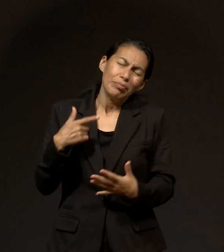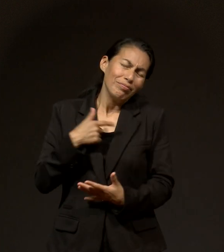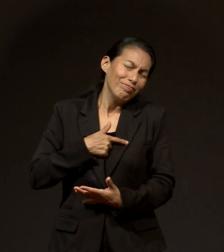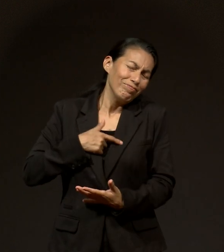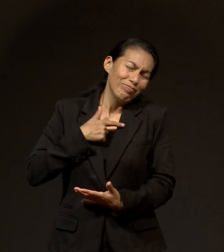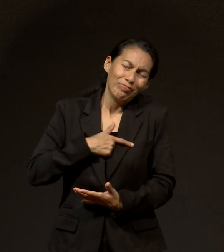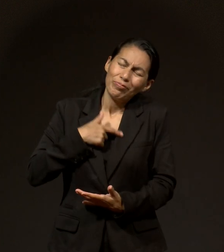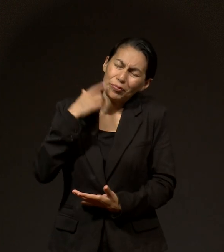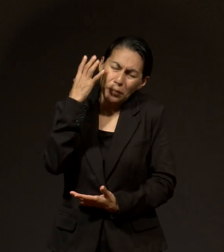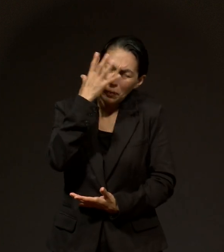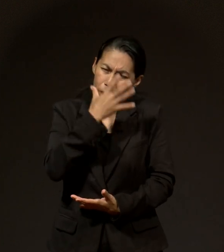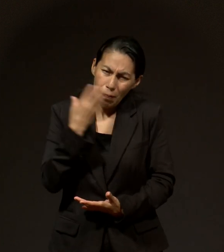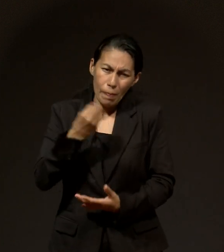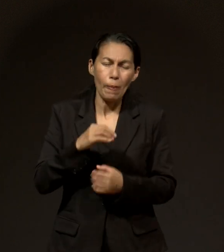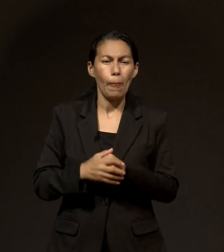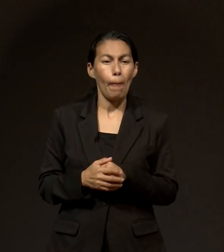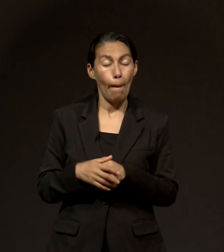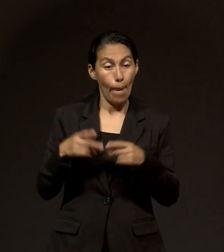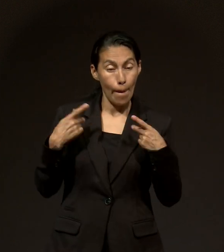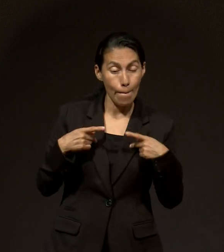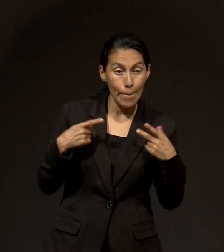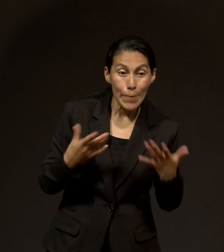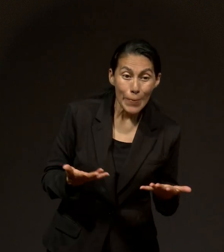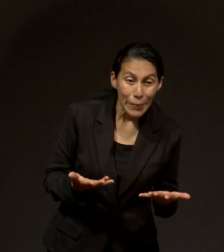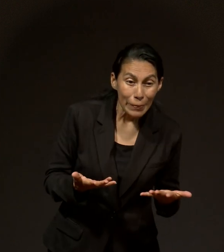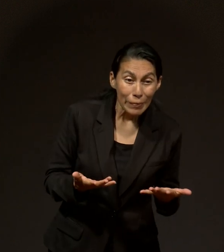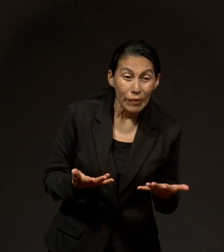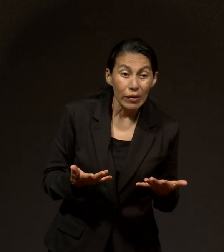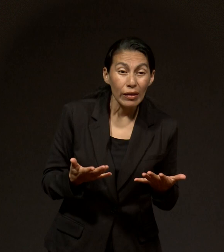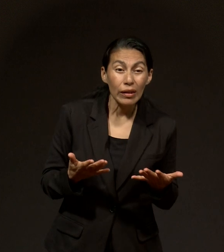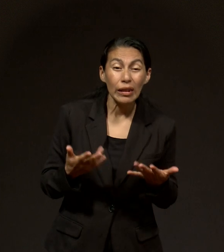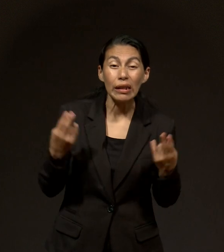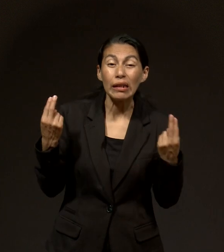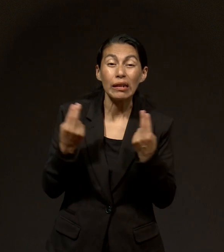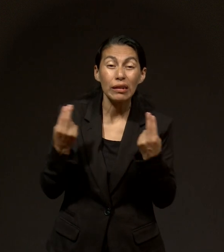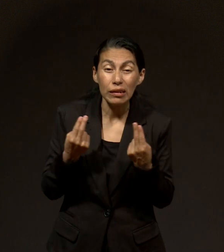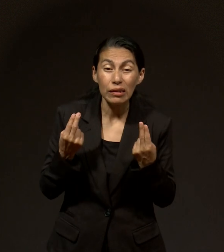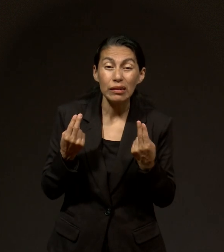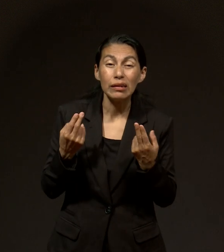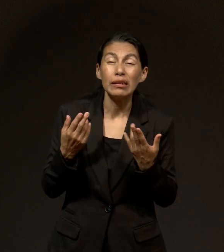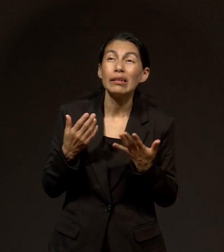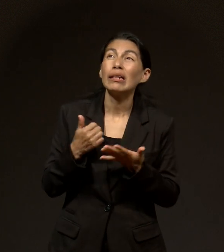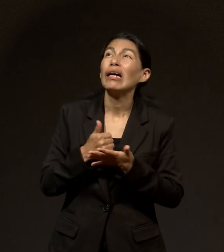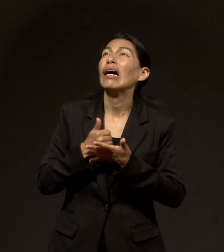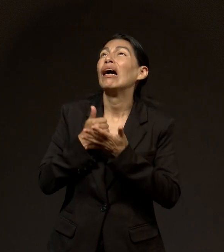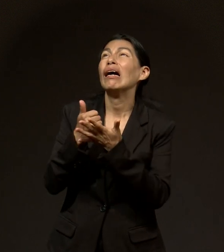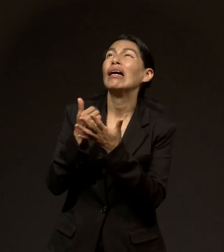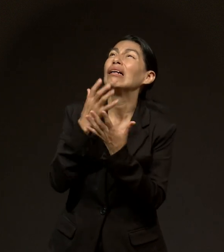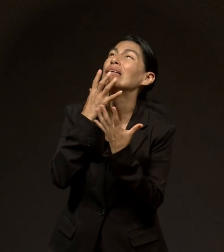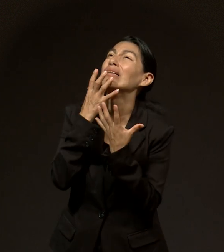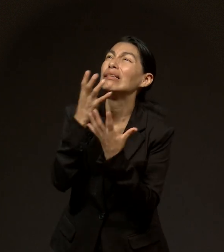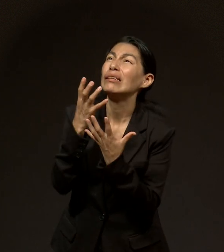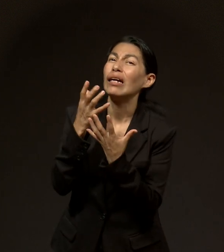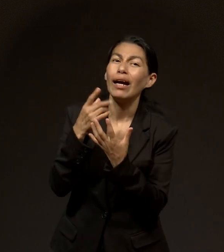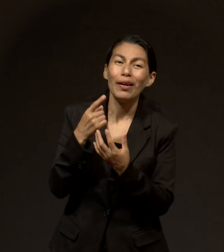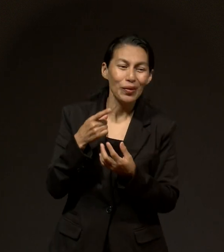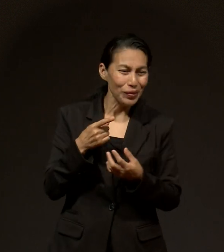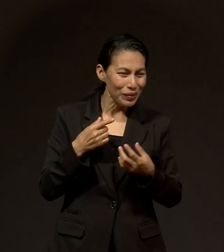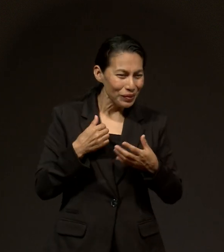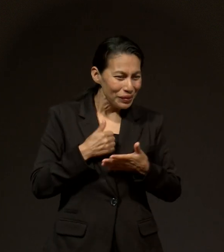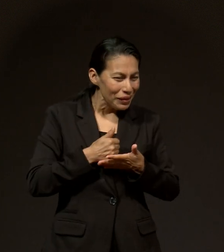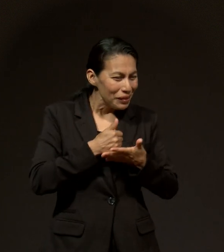Yo lo veo como algo muy hermoso. Estás al contacto de una persona que pide auxilio. Tú lo ayudas.